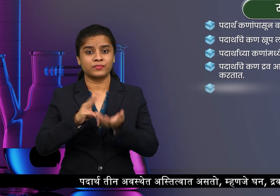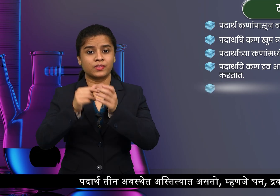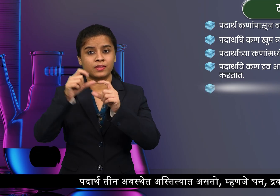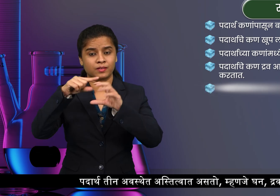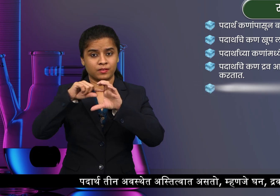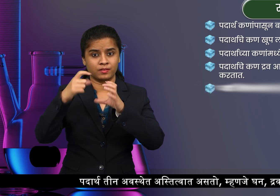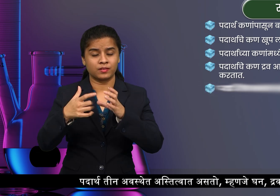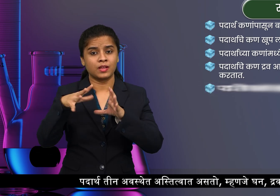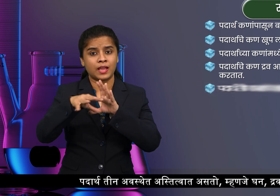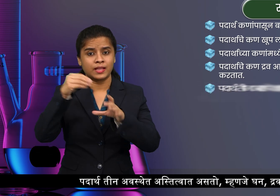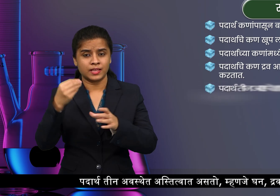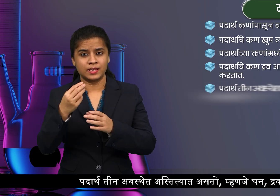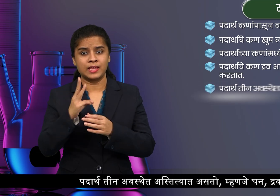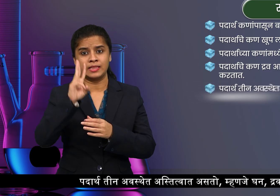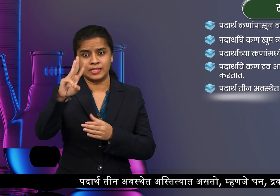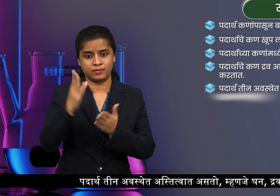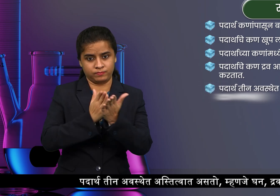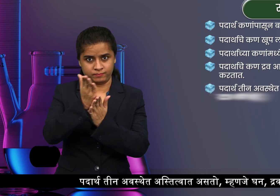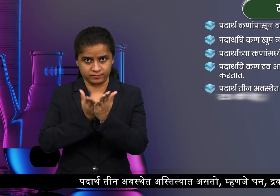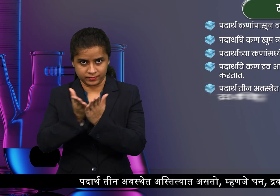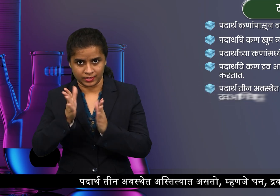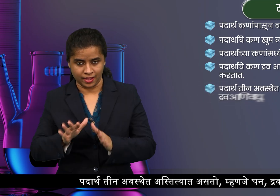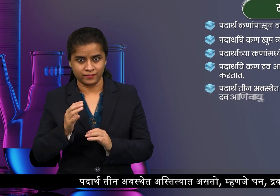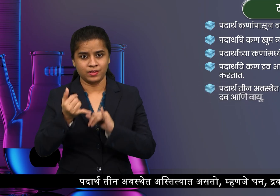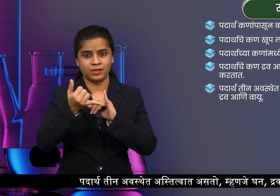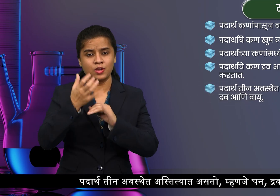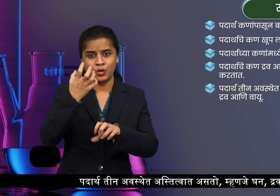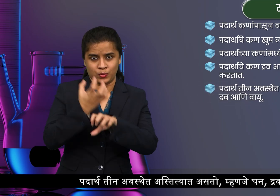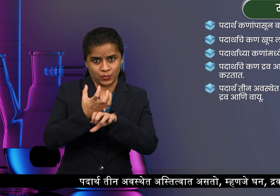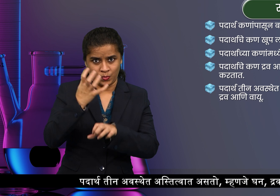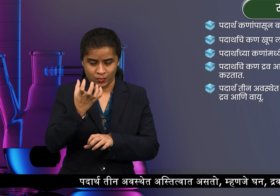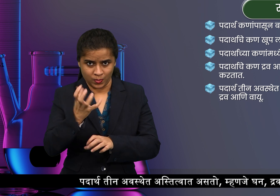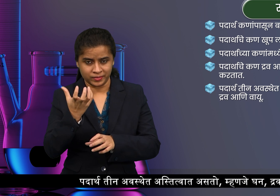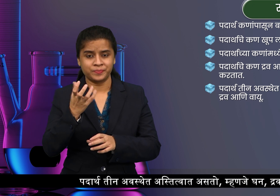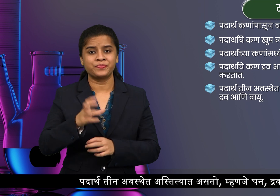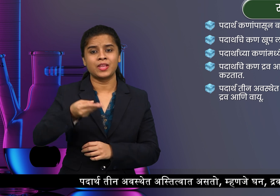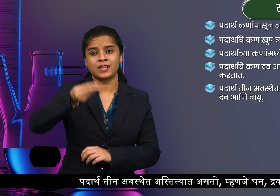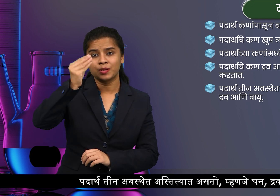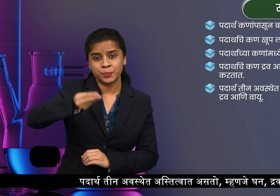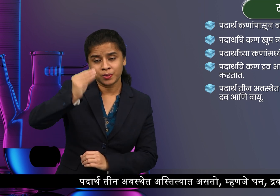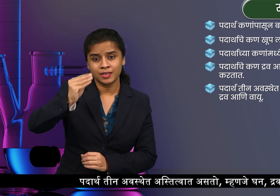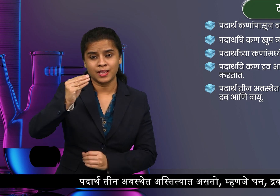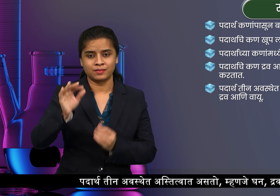पदार्थ 3 अवस्थेत अस्तित्वात असतो, म्हणजे घन, द्रव आणि वायू.